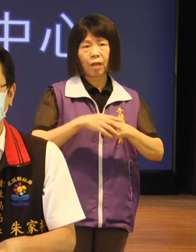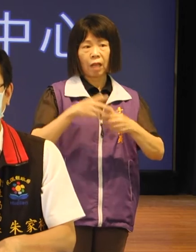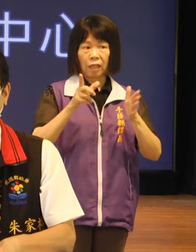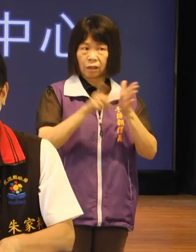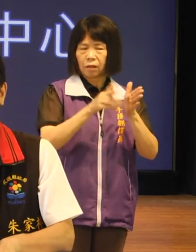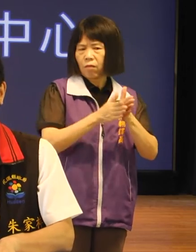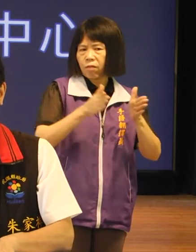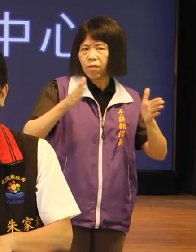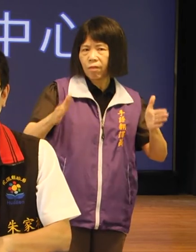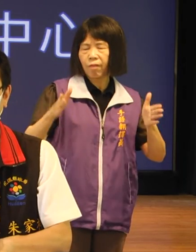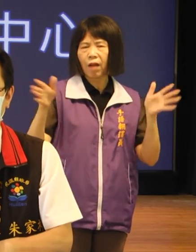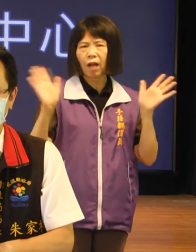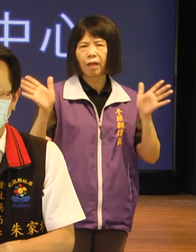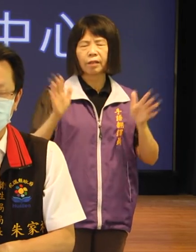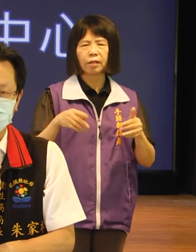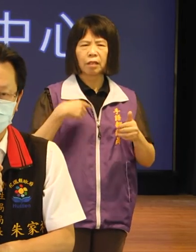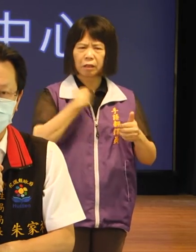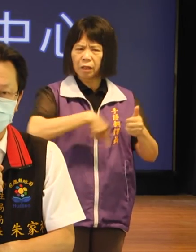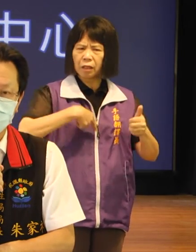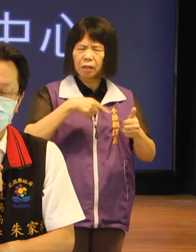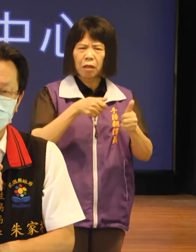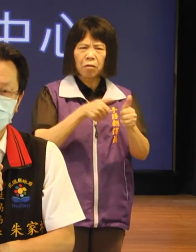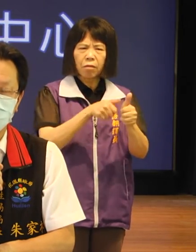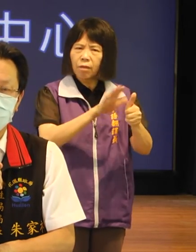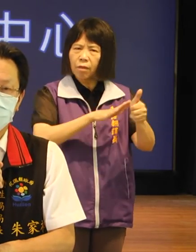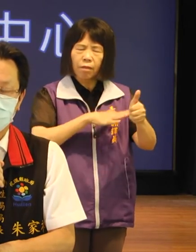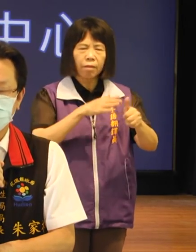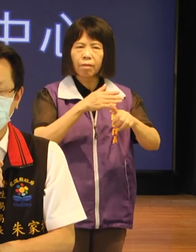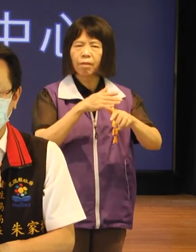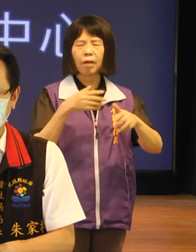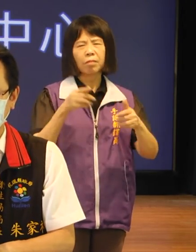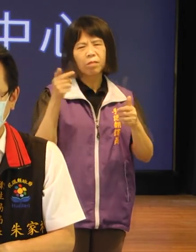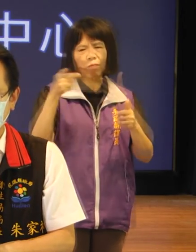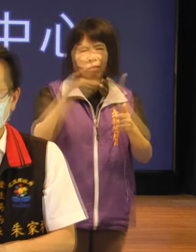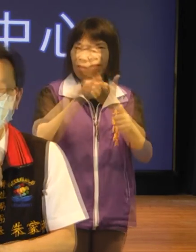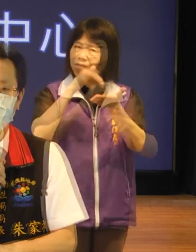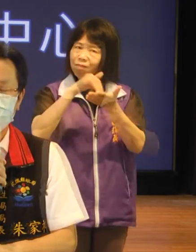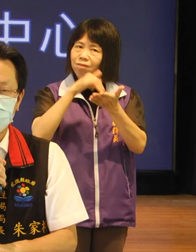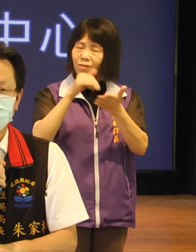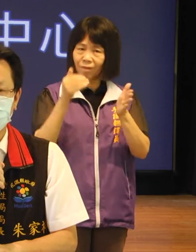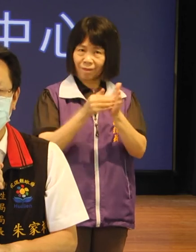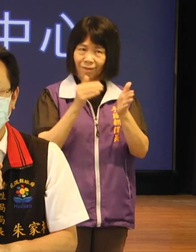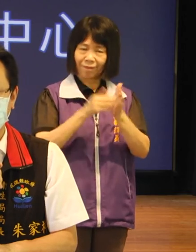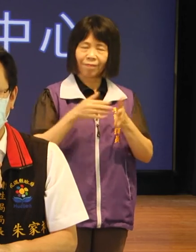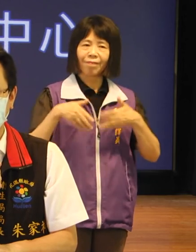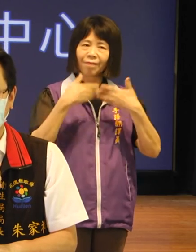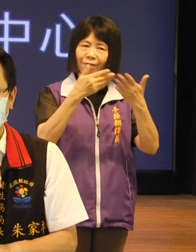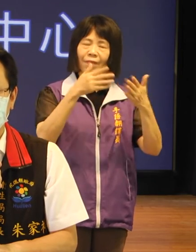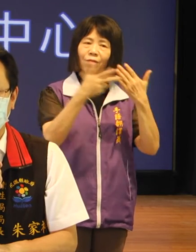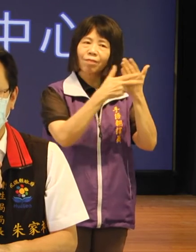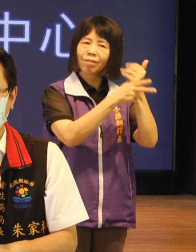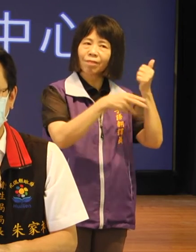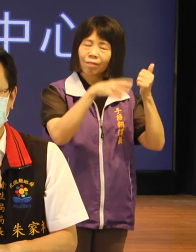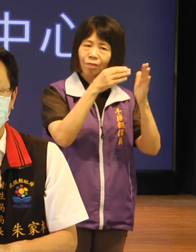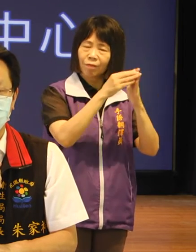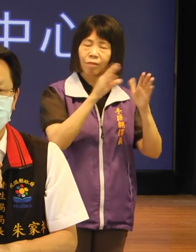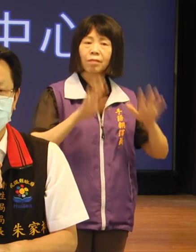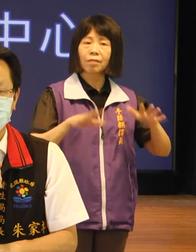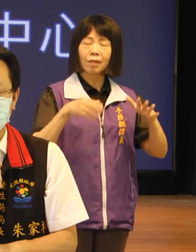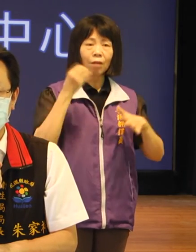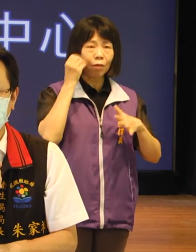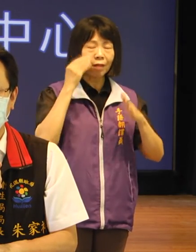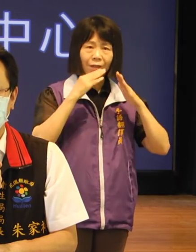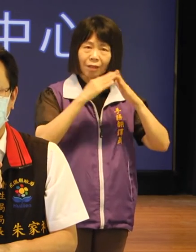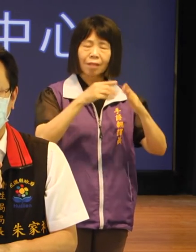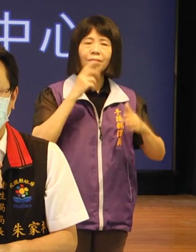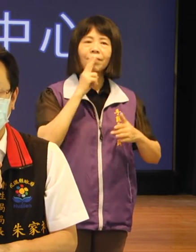会会比较低哈。所以这是我们在整体规划的时候，那也考量到这一点。那一样的，这次我们是安排在花莲市，我们会